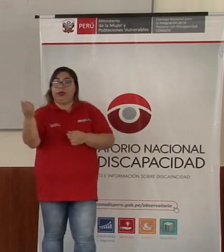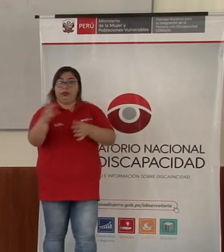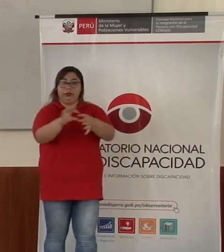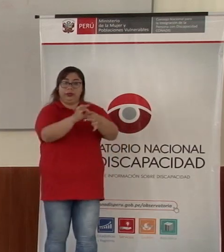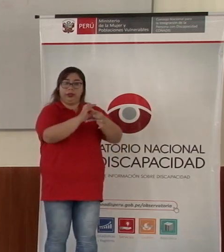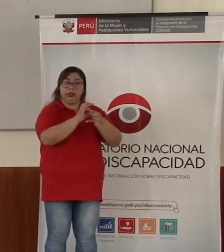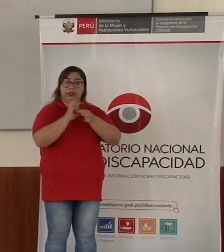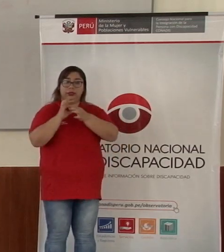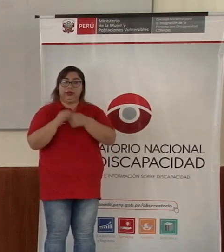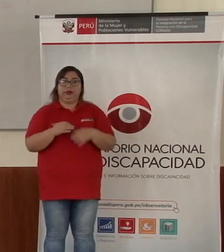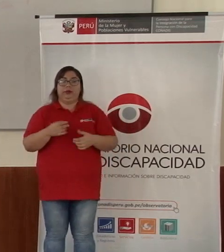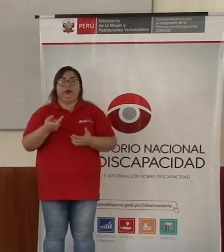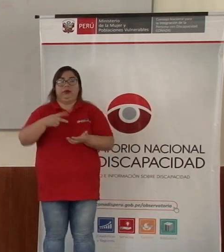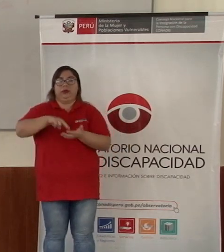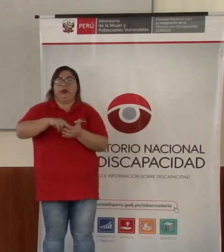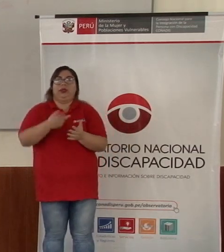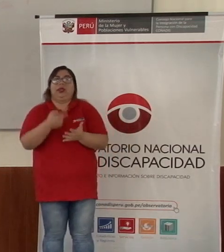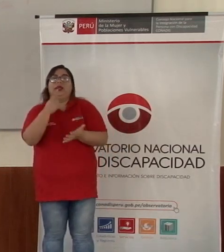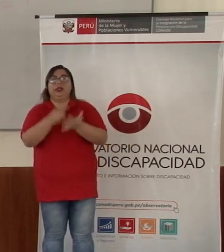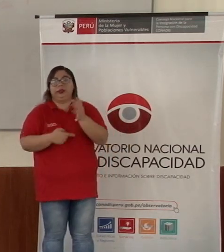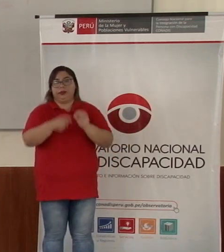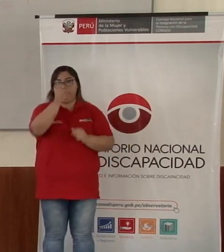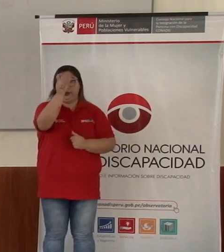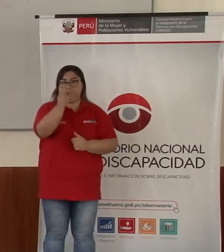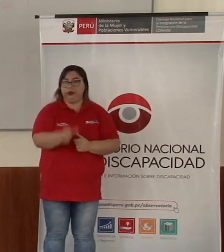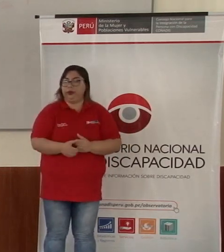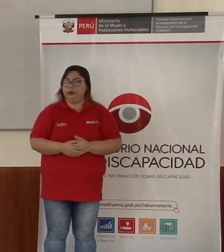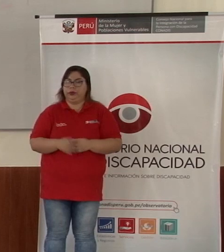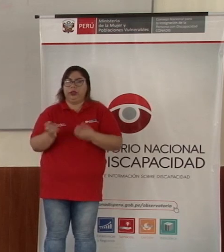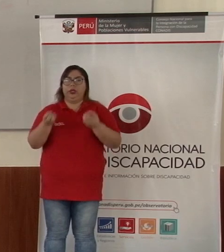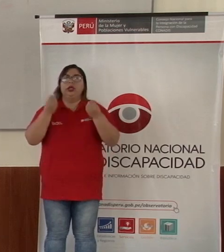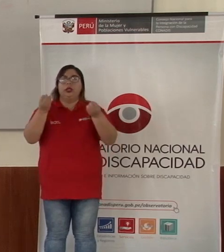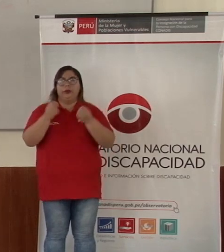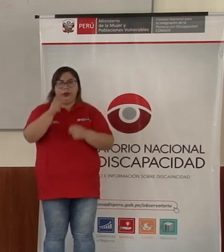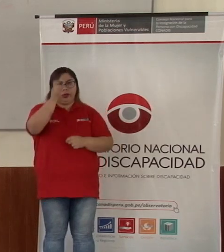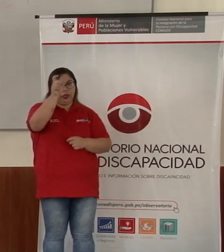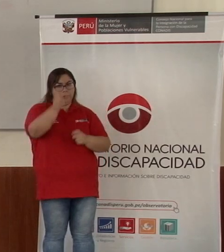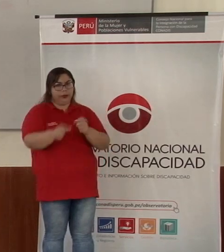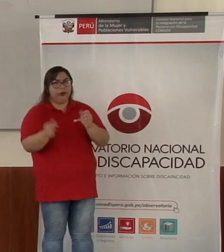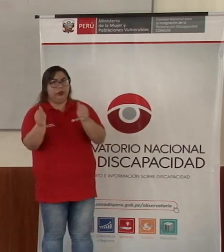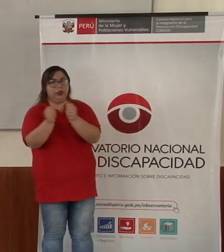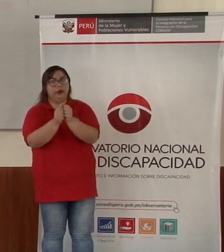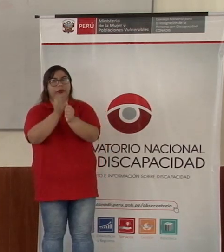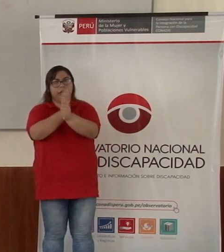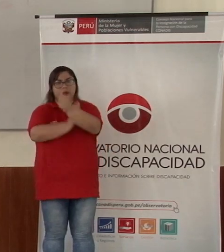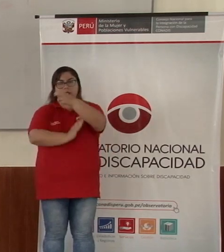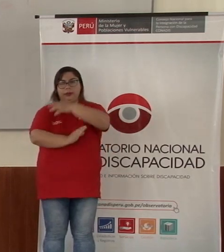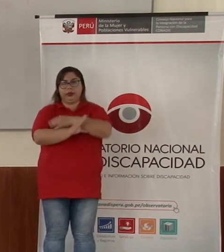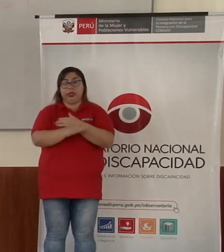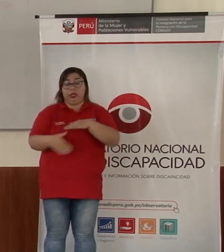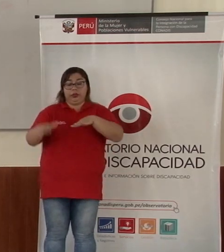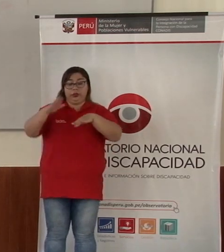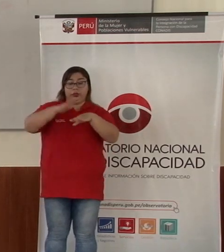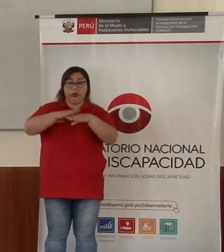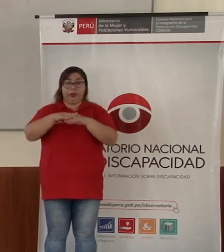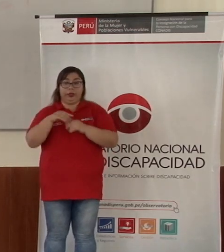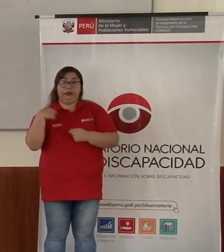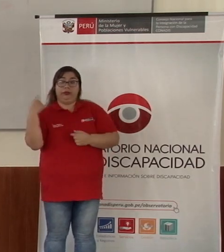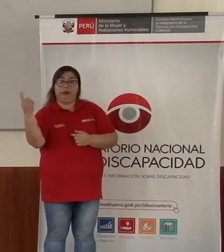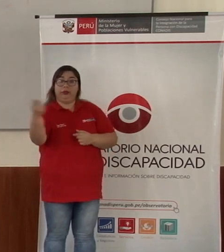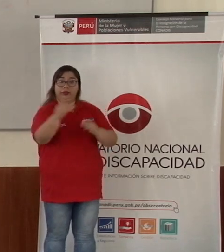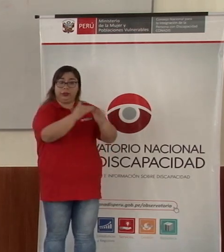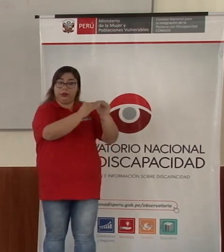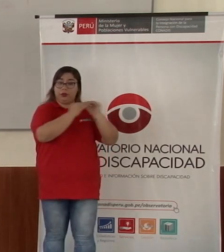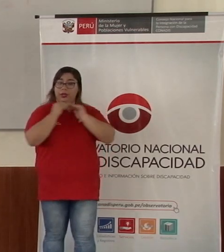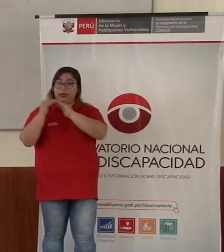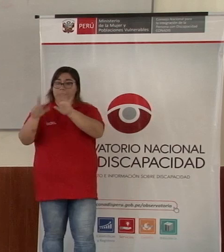relacionemos. ¿Qué es persona? ¿Y por qué incidir en que la persona con discapacidad, sobre todo ella, es igual ante la